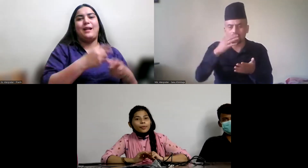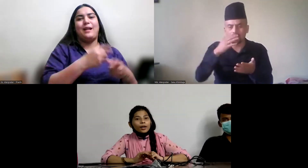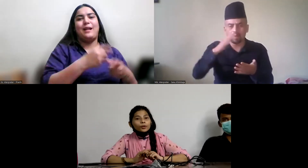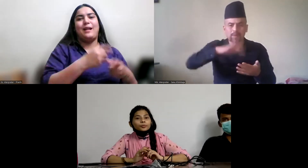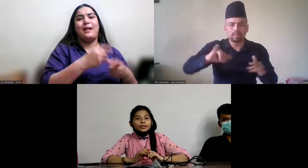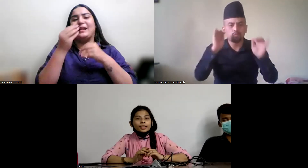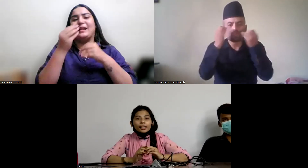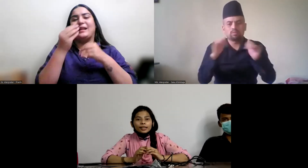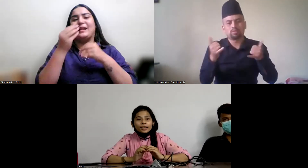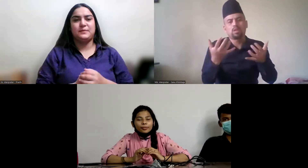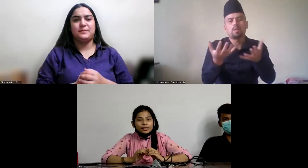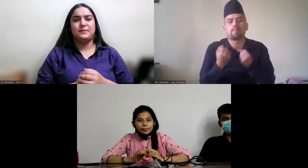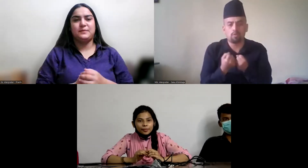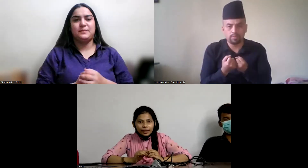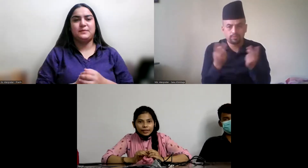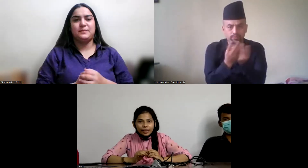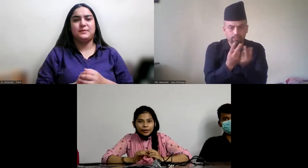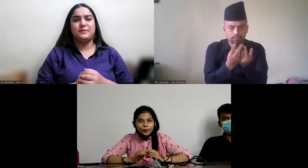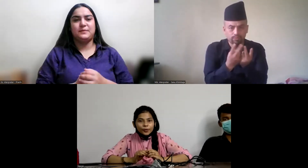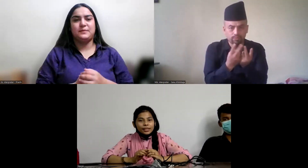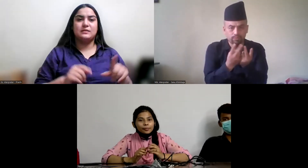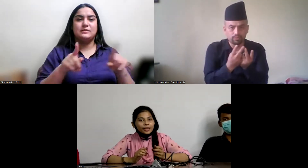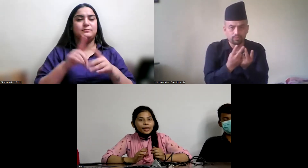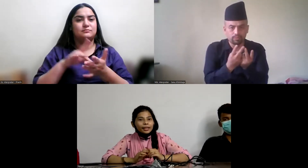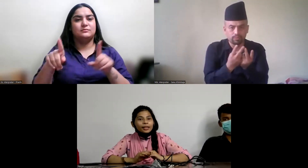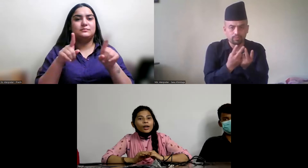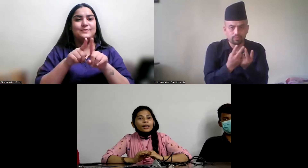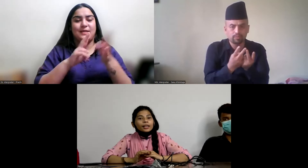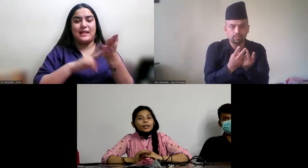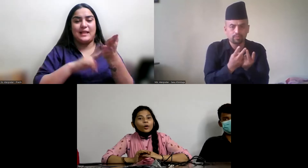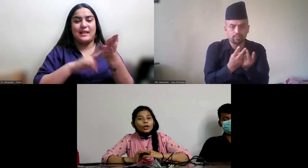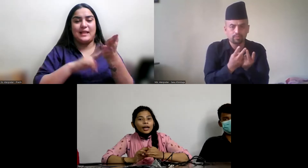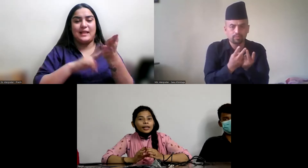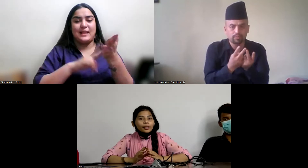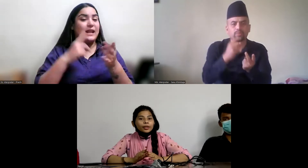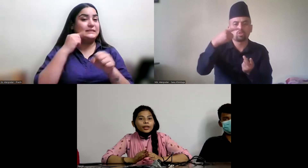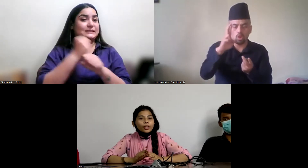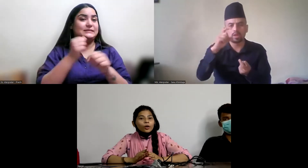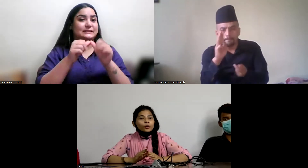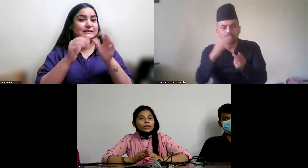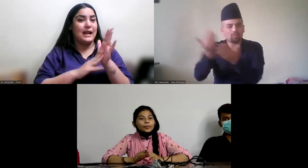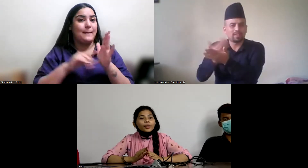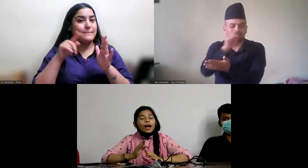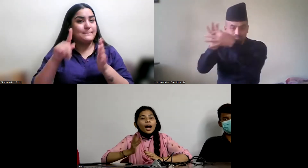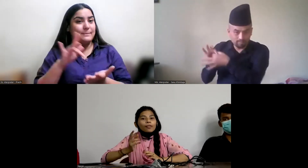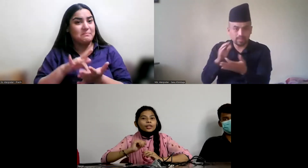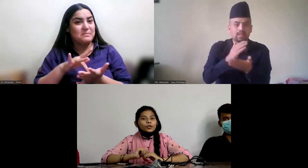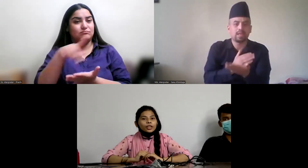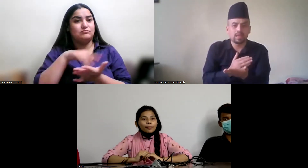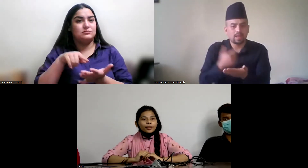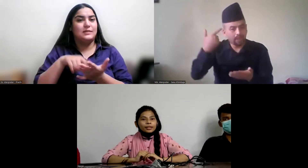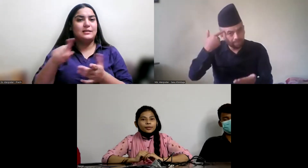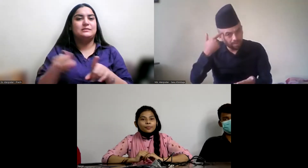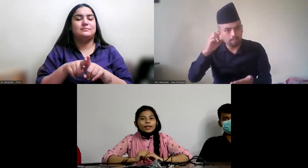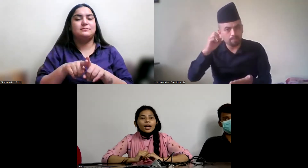संबंधित विभागों जैसे नगर निगम के जिम्मेदार अधिकारियों के साथ बैठकें की और कार्यक्रम किए और उन्हें आवेदन